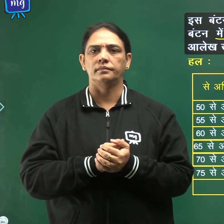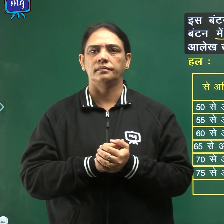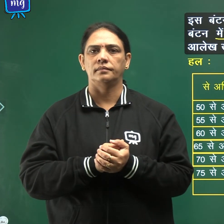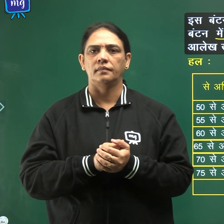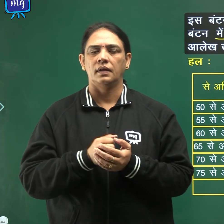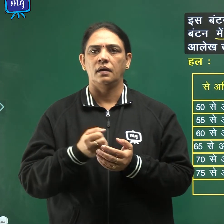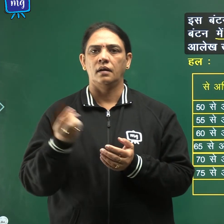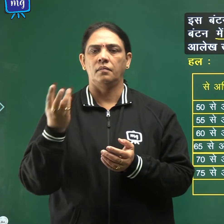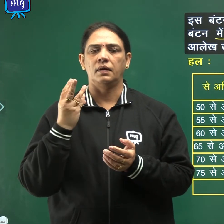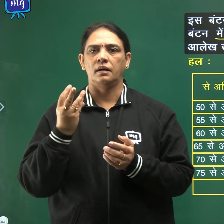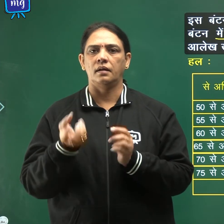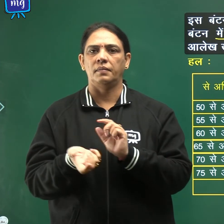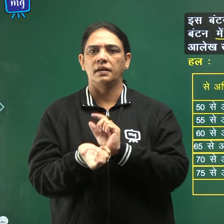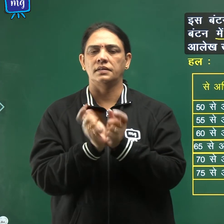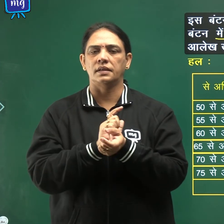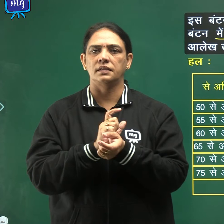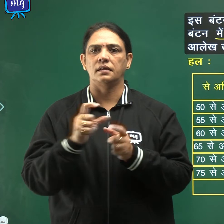बंटन में बदलिए